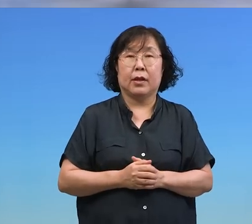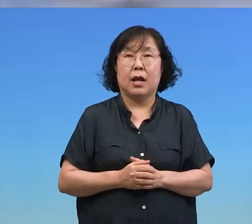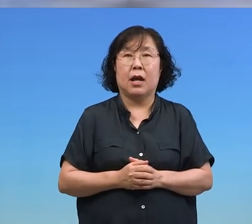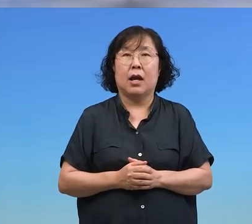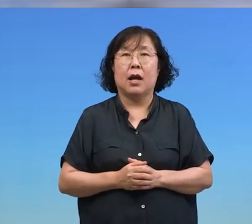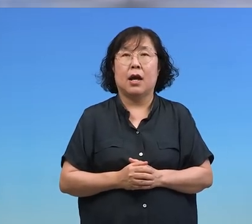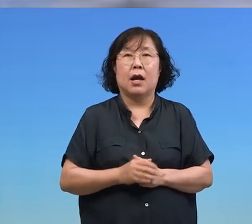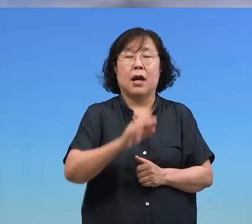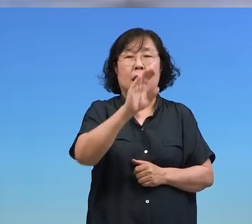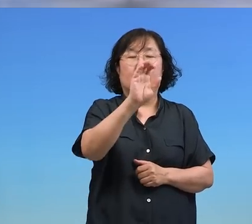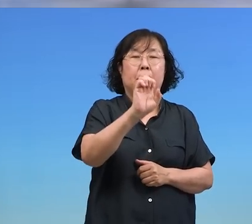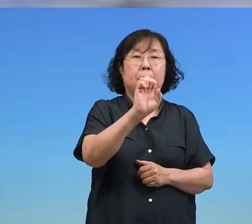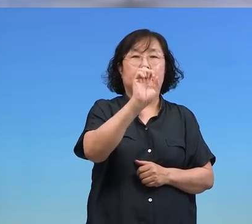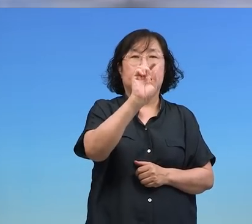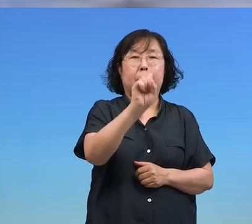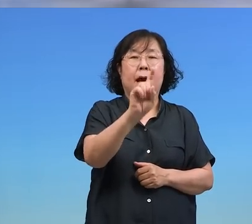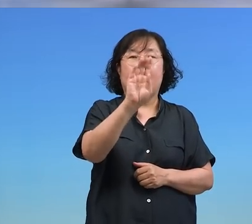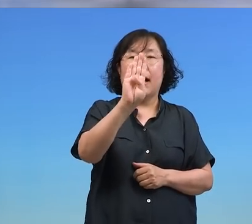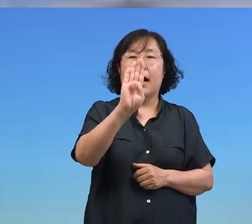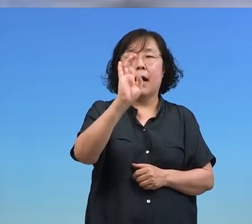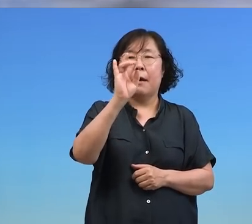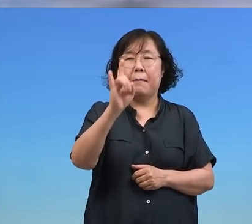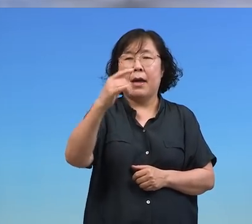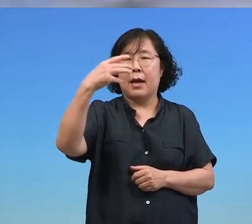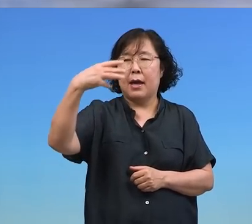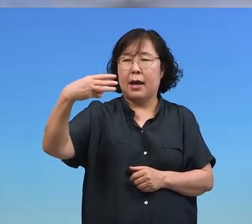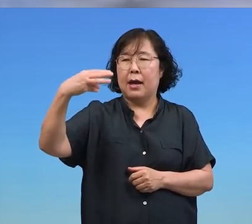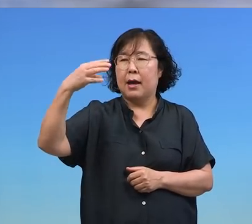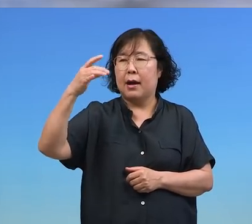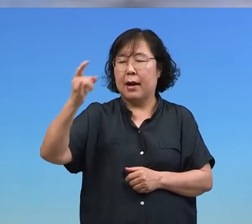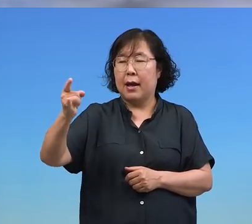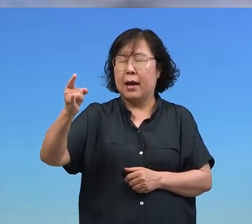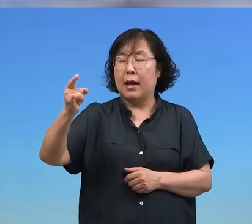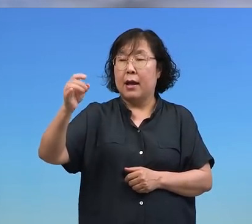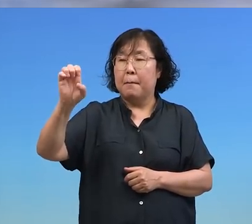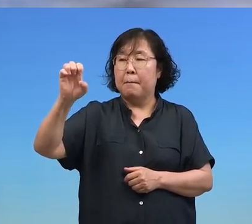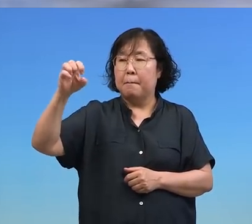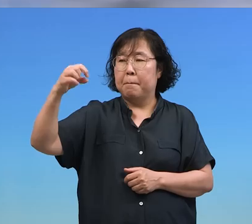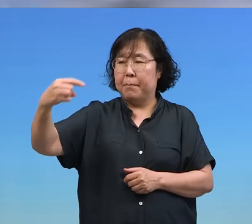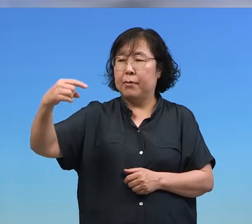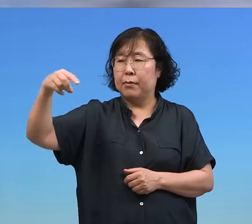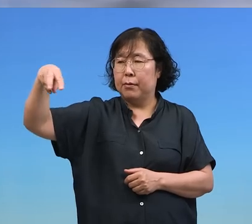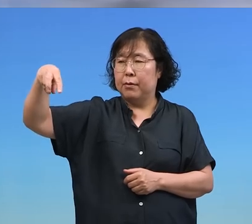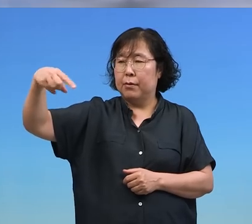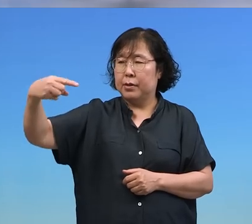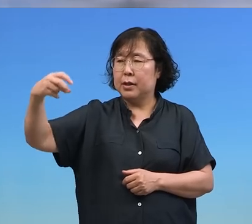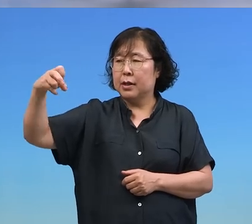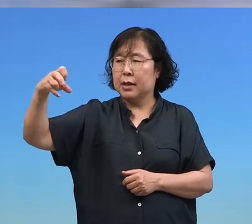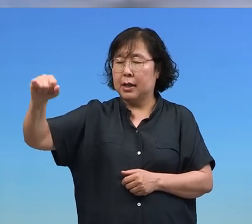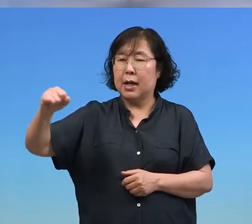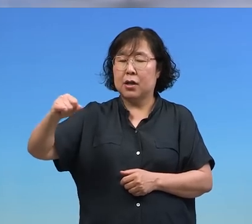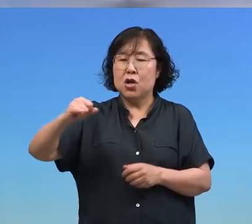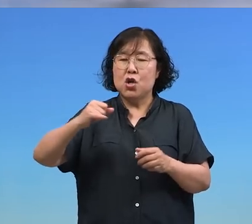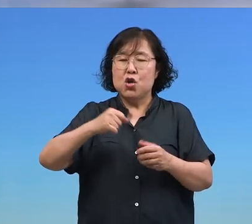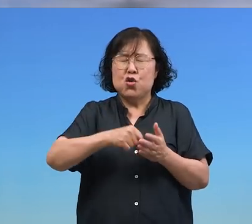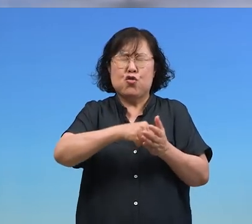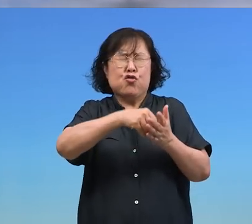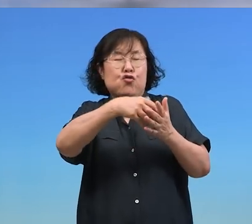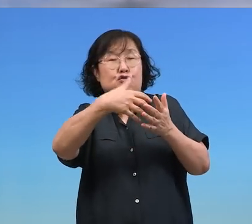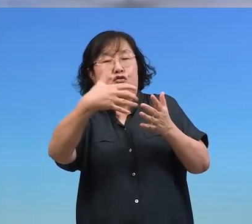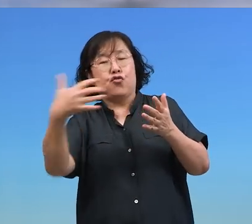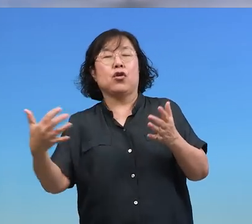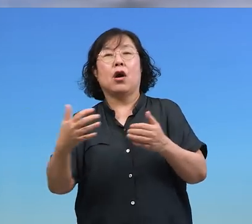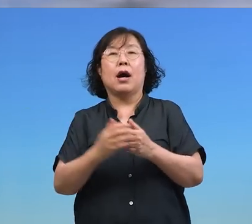그러는데요 파데레프스키라는 분이 있대요 난 처음 들어보는데 아마 연주 좋아하거나 음악 전공하는 분이 다 아신대요